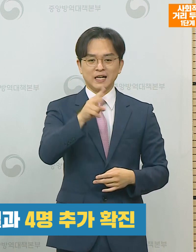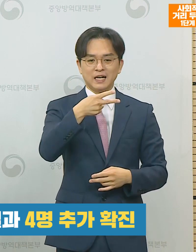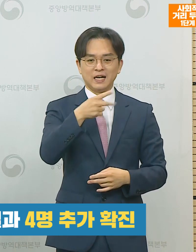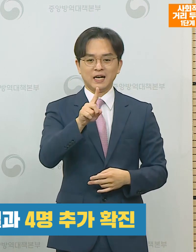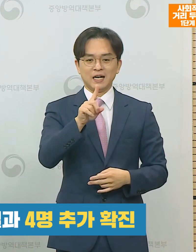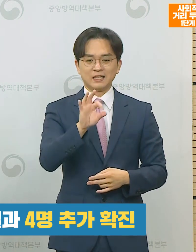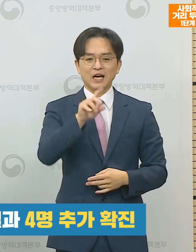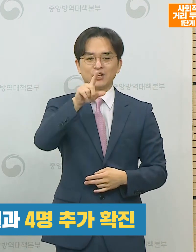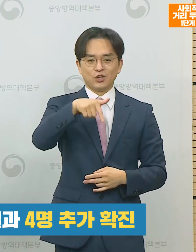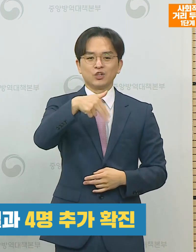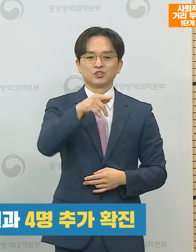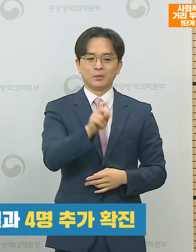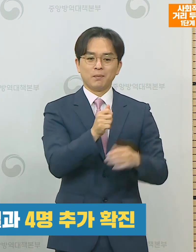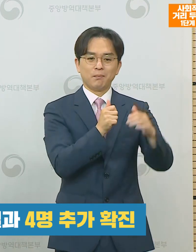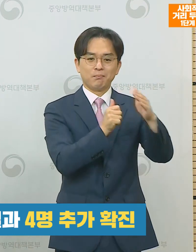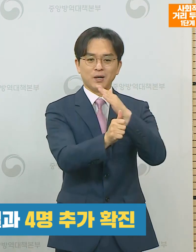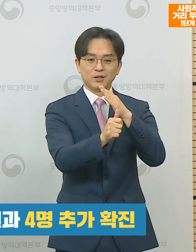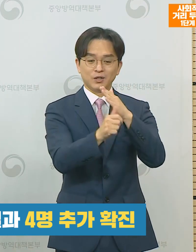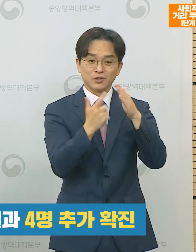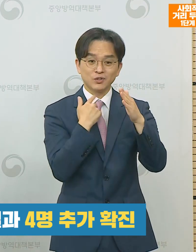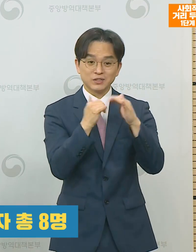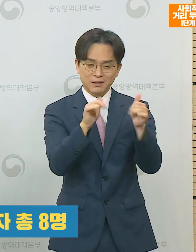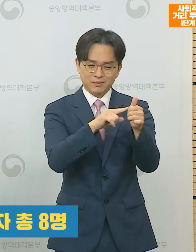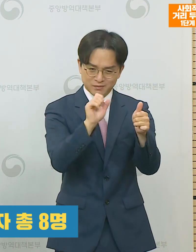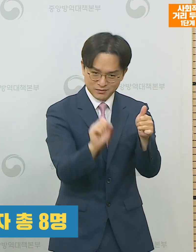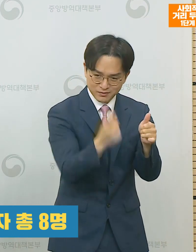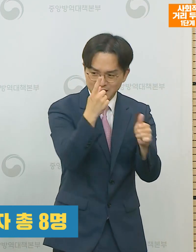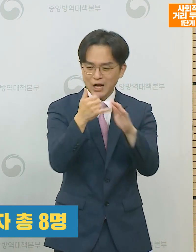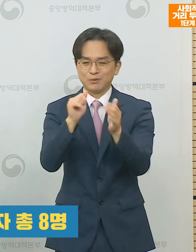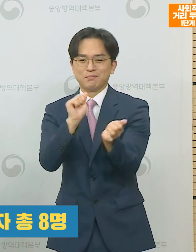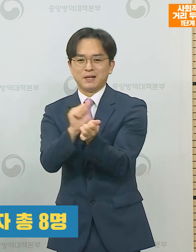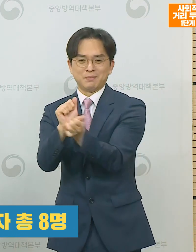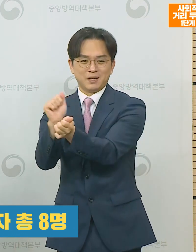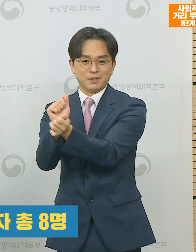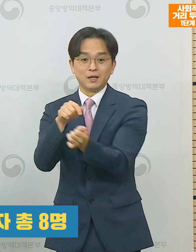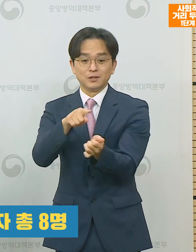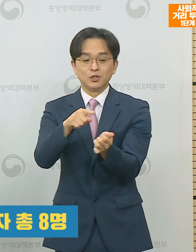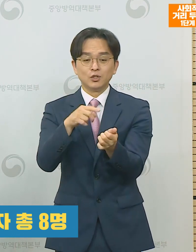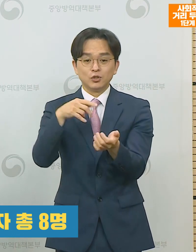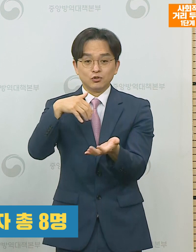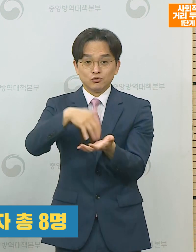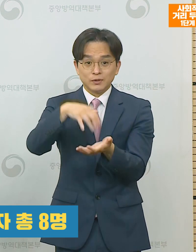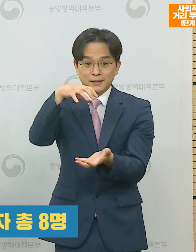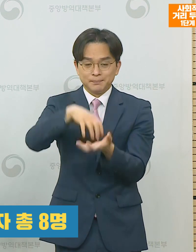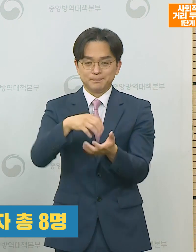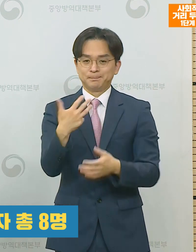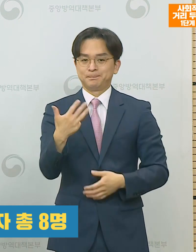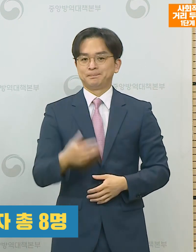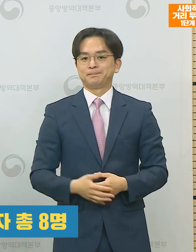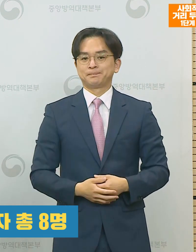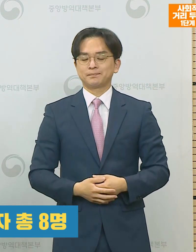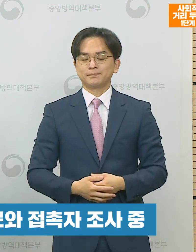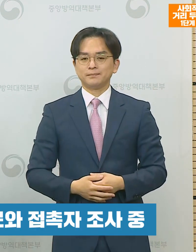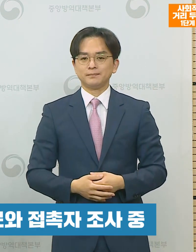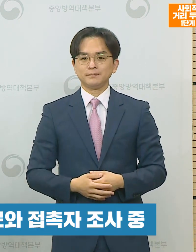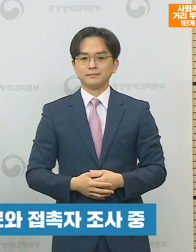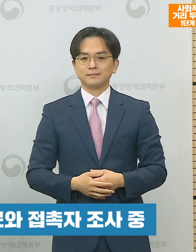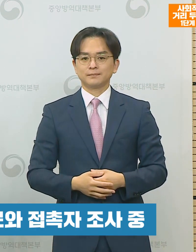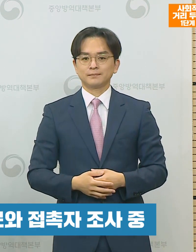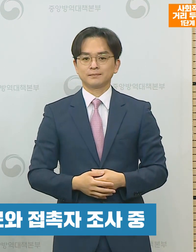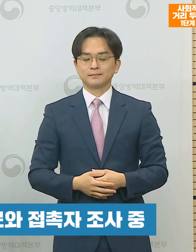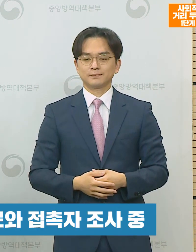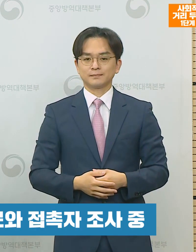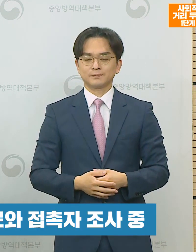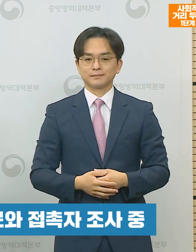대상 검사 결과 4명이 추가로 확진되어 현재까지 누적 확진자는 총 8명입니다.